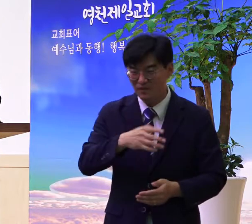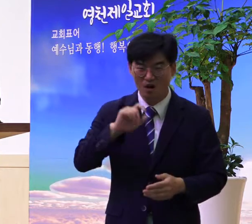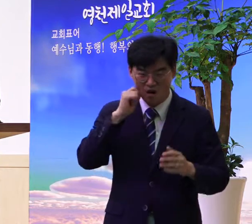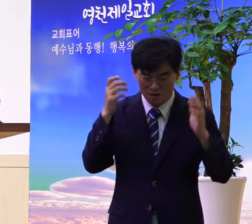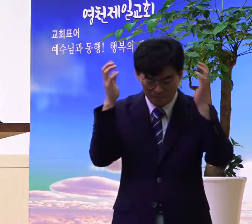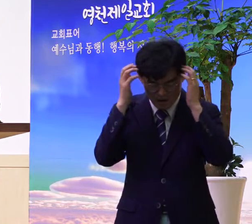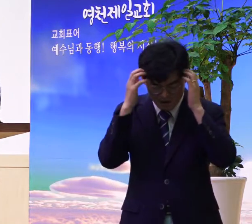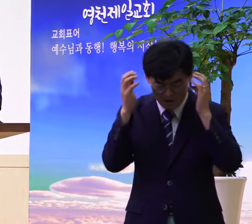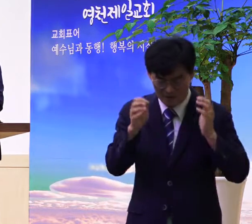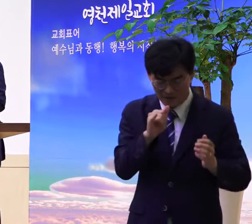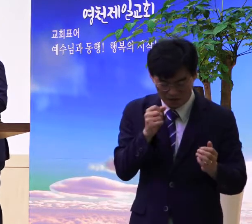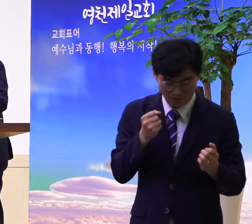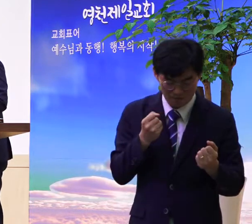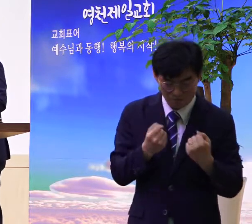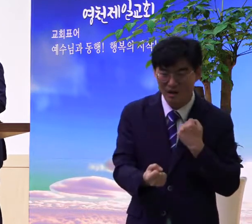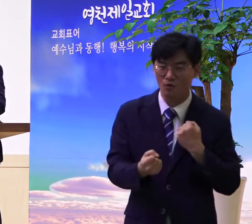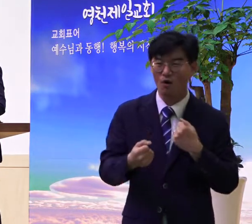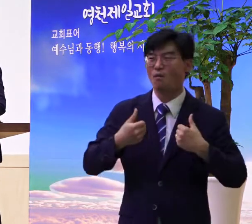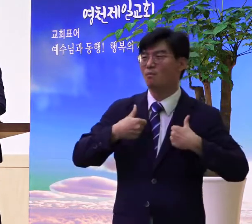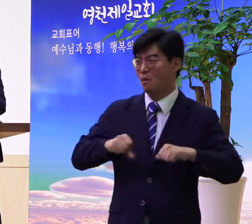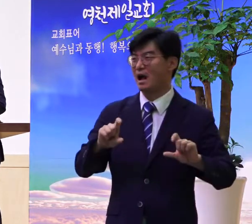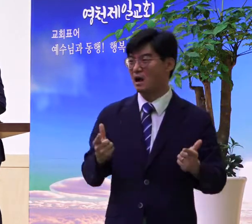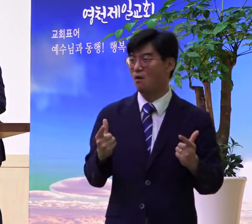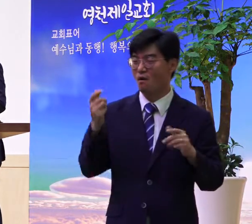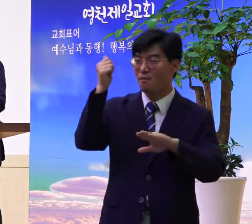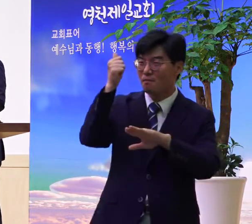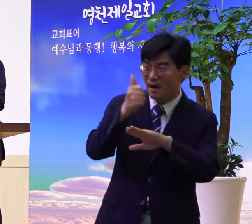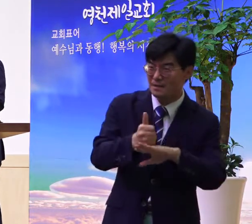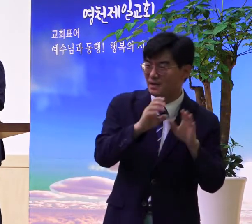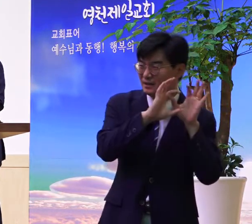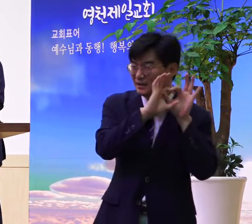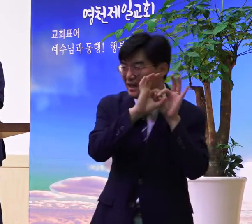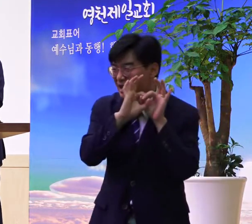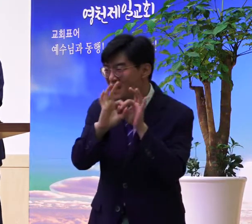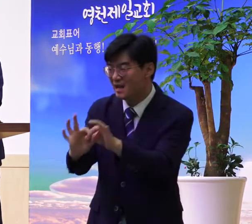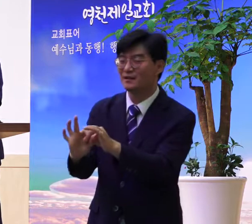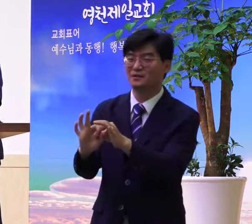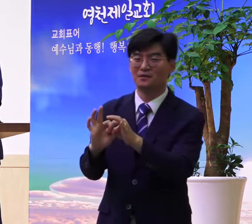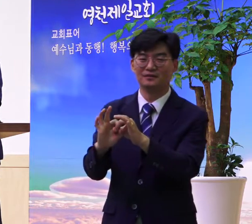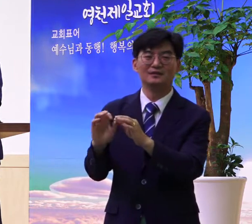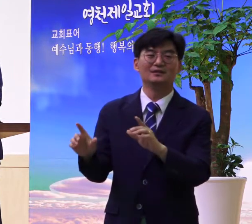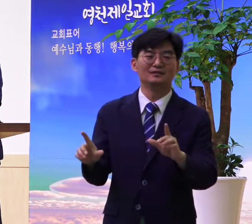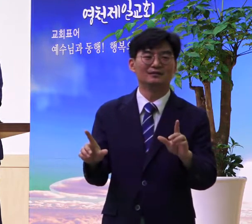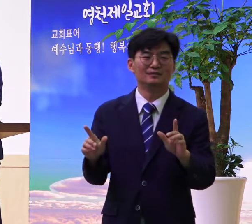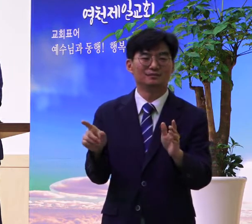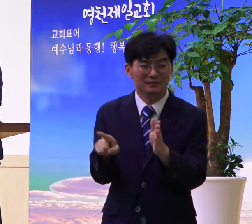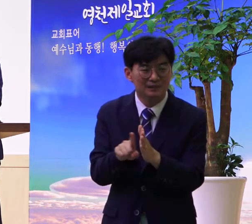포기하지 않는 그 열정을 가지고 주님을 바라보면서 살아갈 수 있기를 주님의 이름으로 축복합니다.